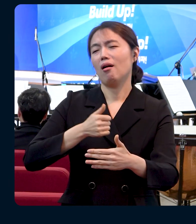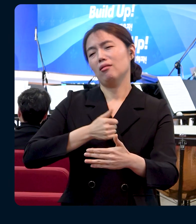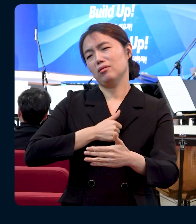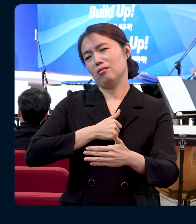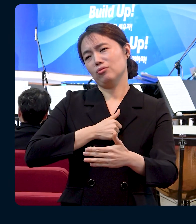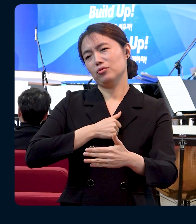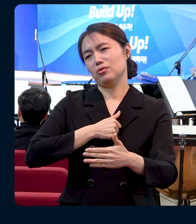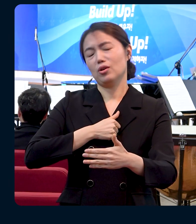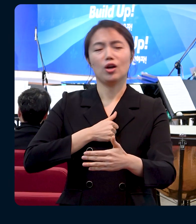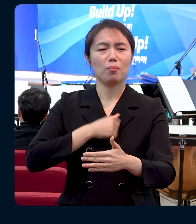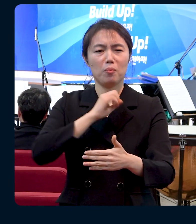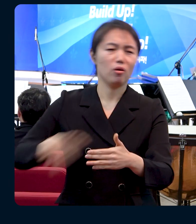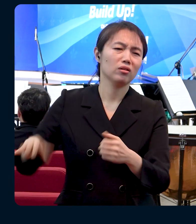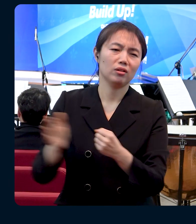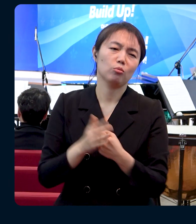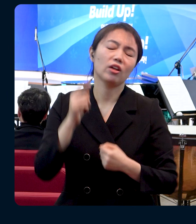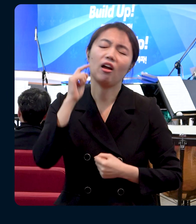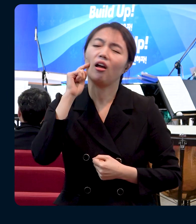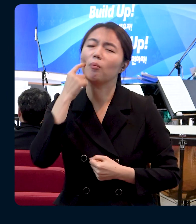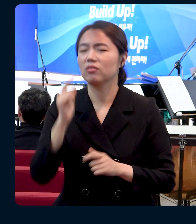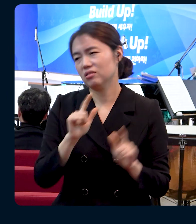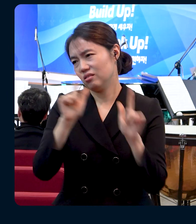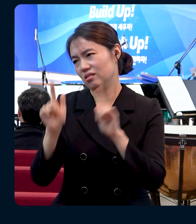야페, 아름다움이 없죠.